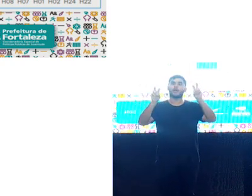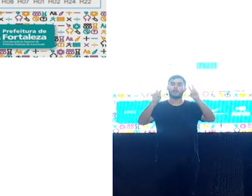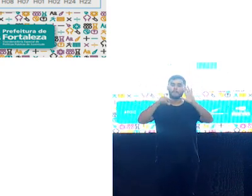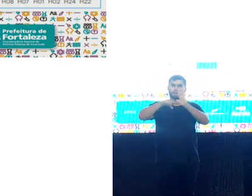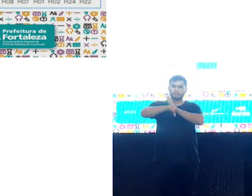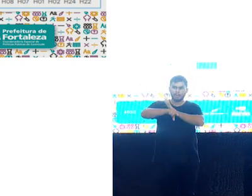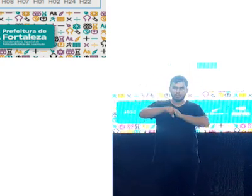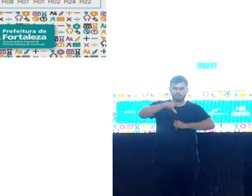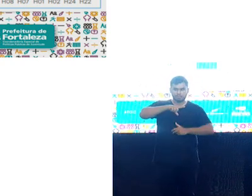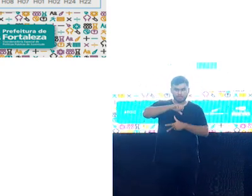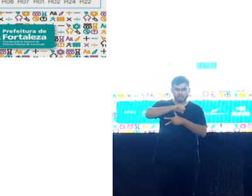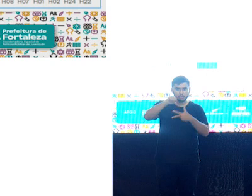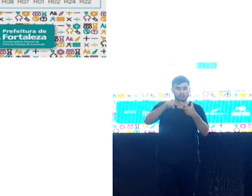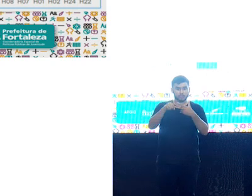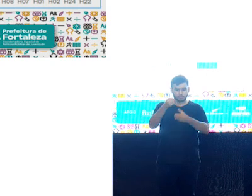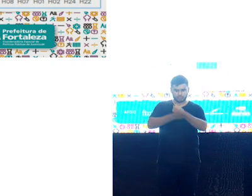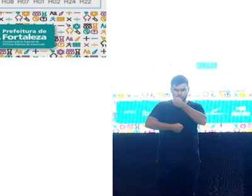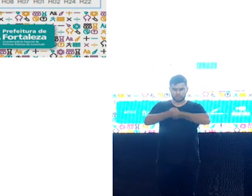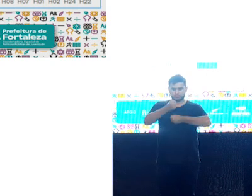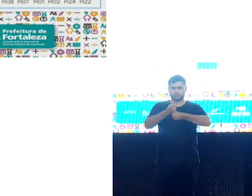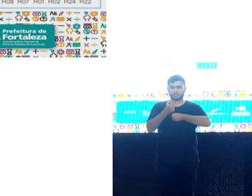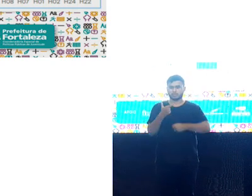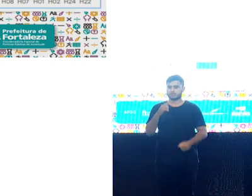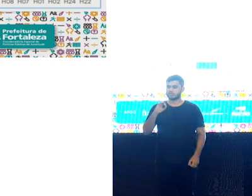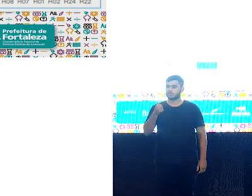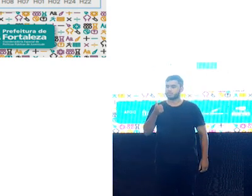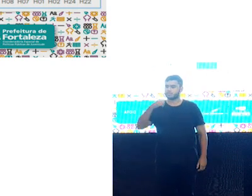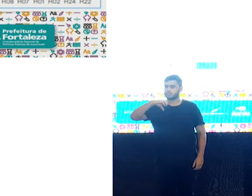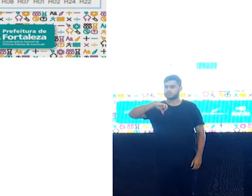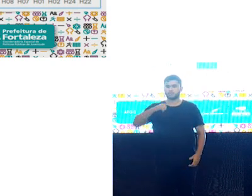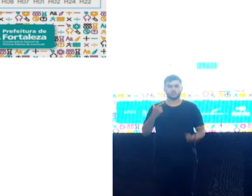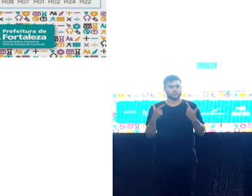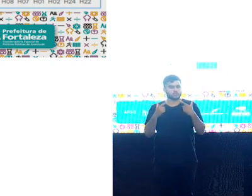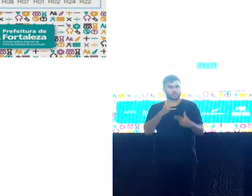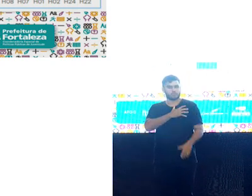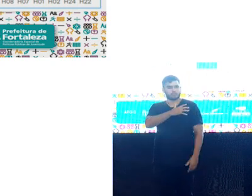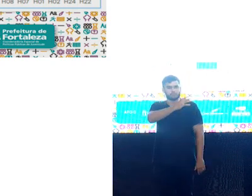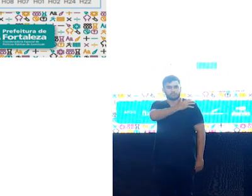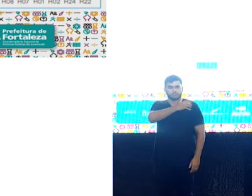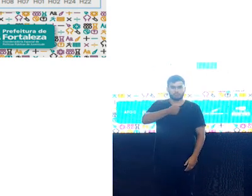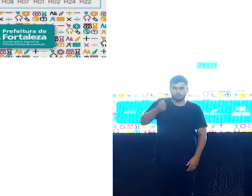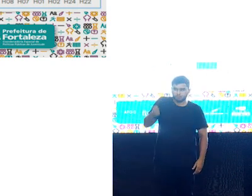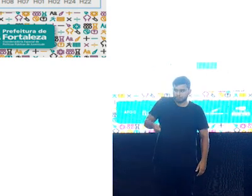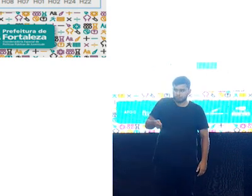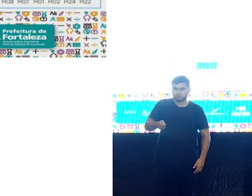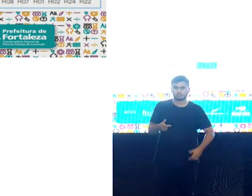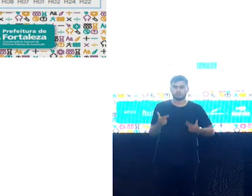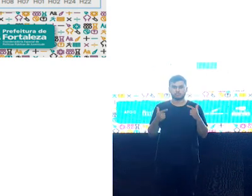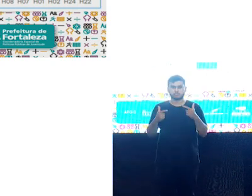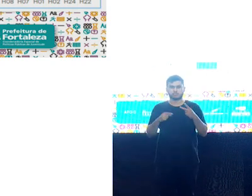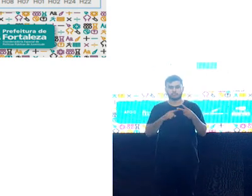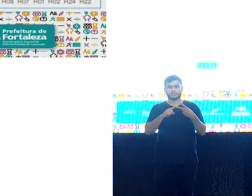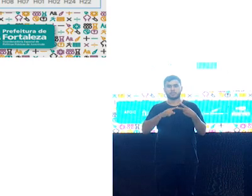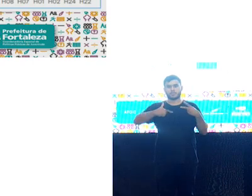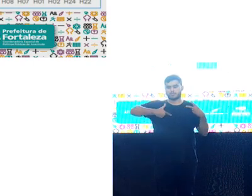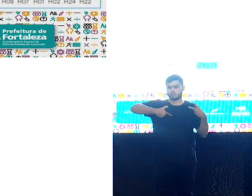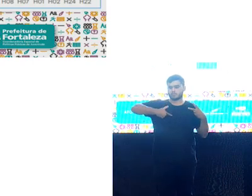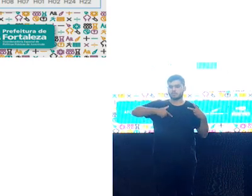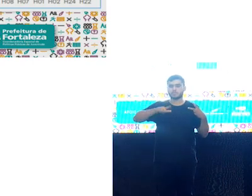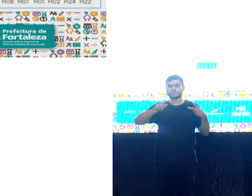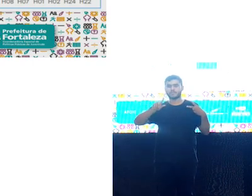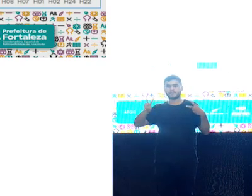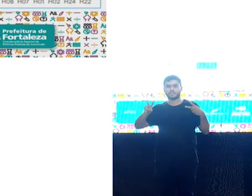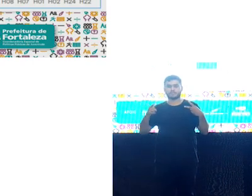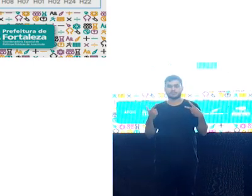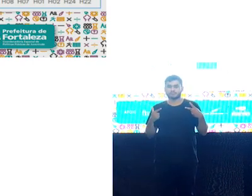no Enem do ano passado nem caiu ditadura, nem caiu era Vargas. Me diz